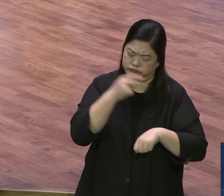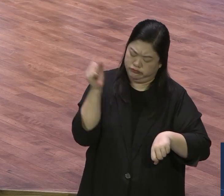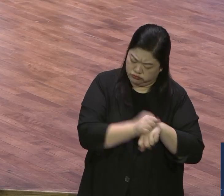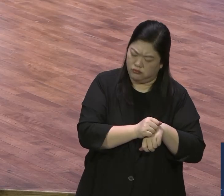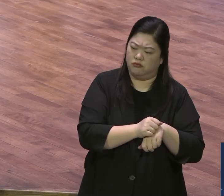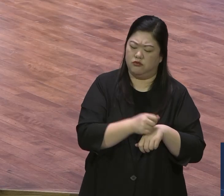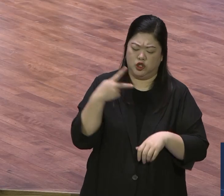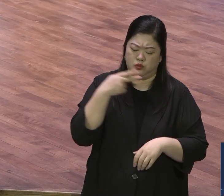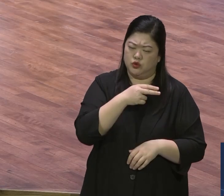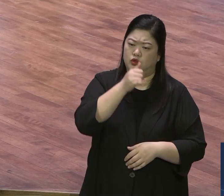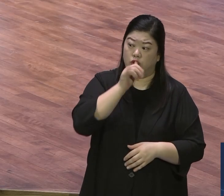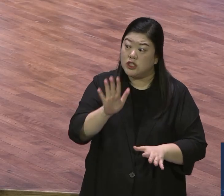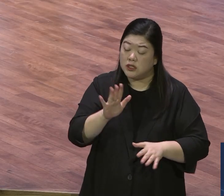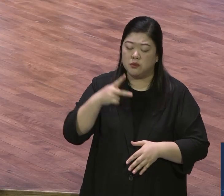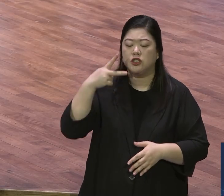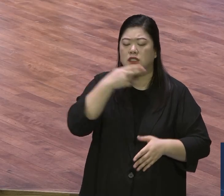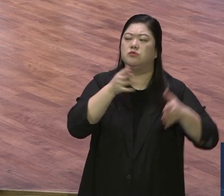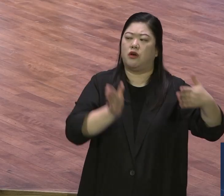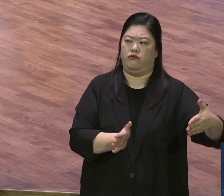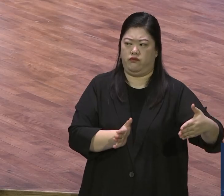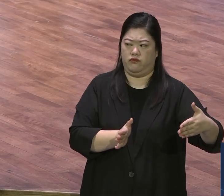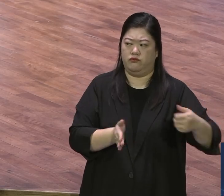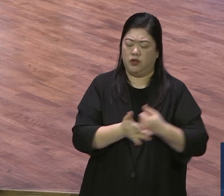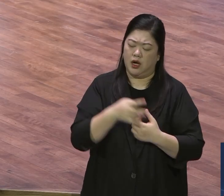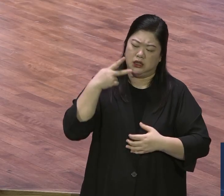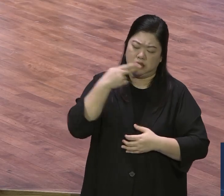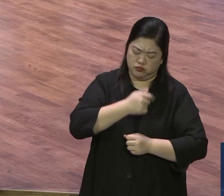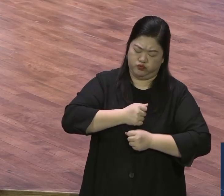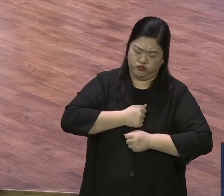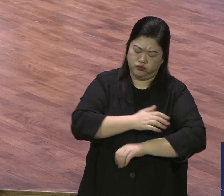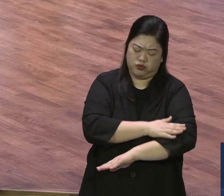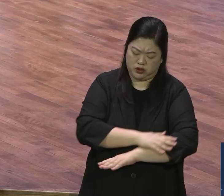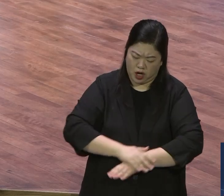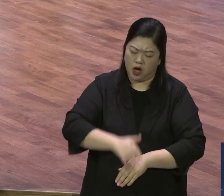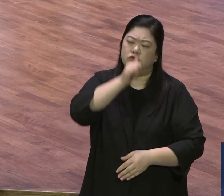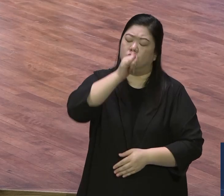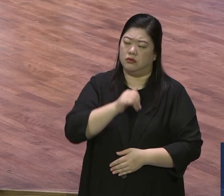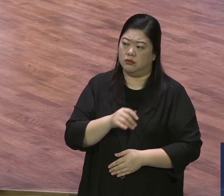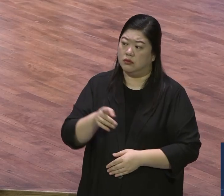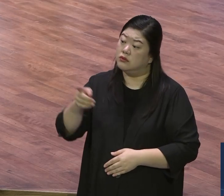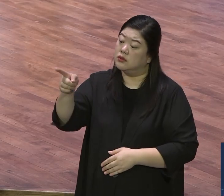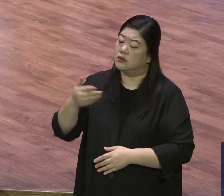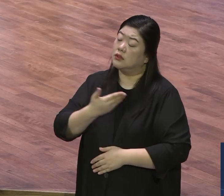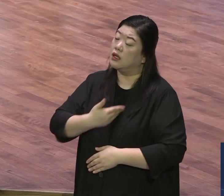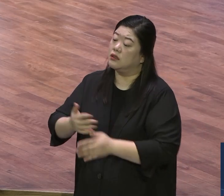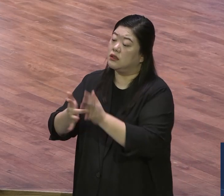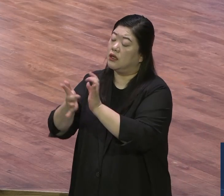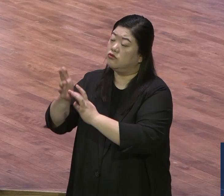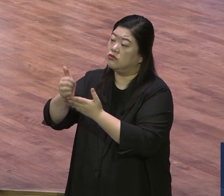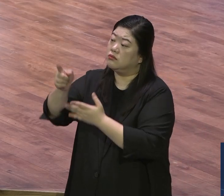있는데 이 검식 기간이냐 검식하고 있는데 왜 당신의 제자들은 검식하지 않느냐